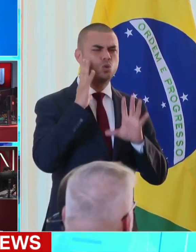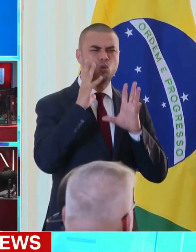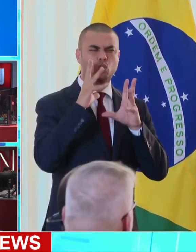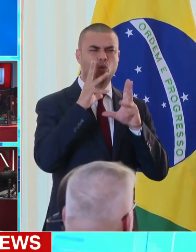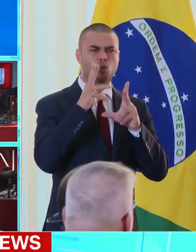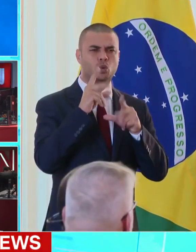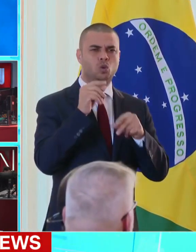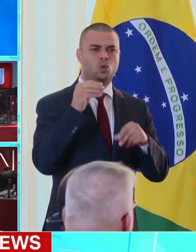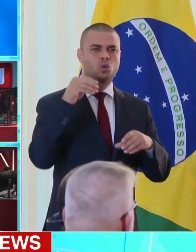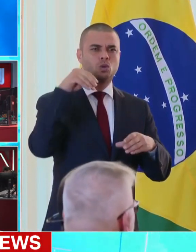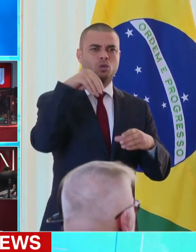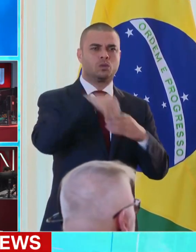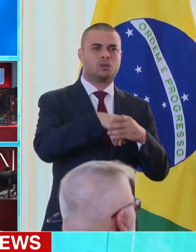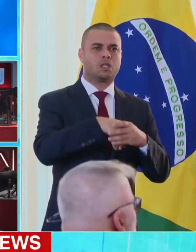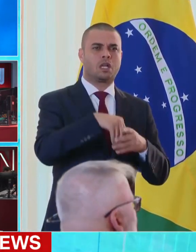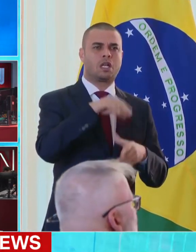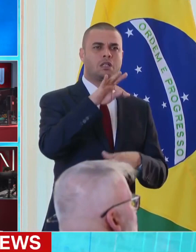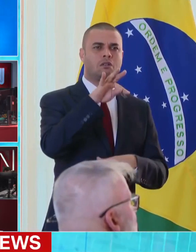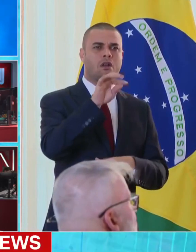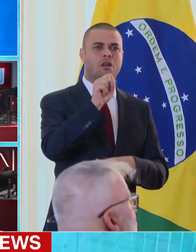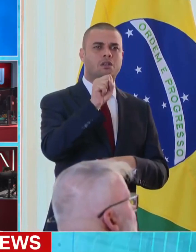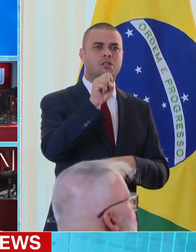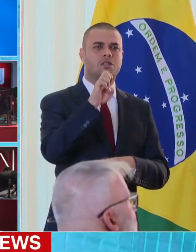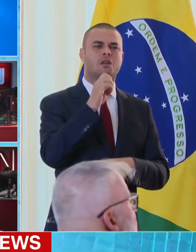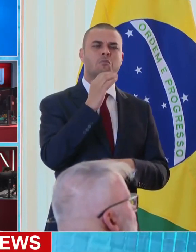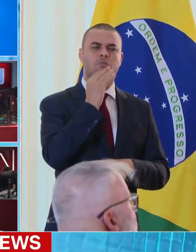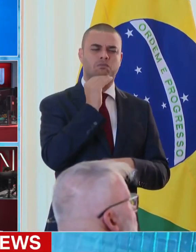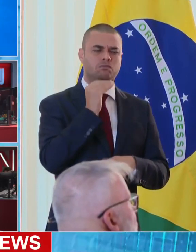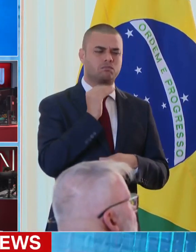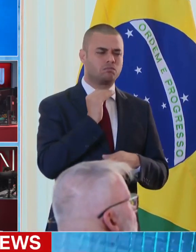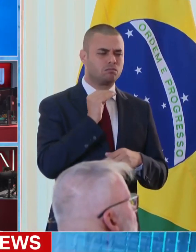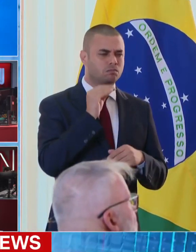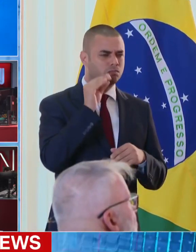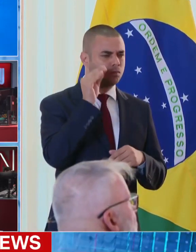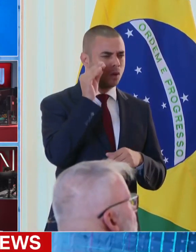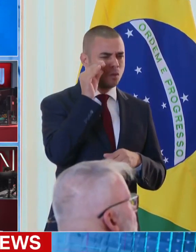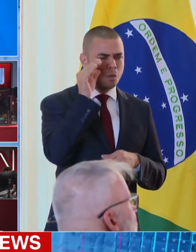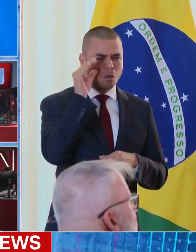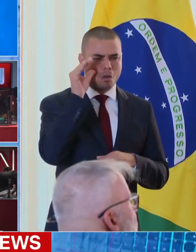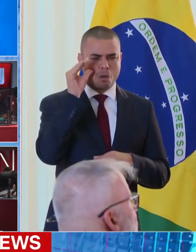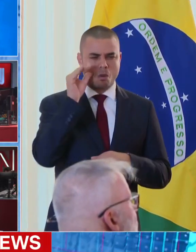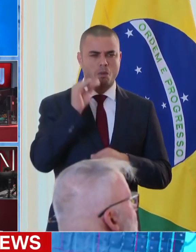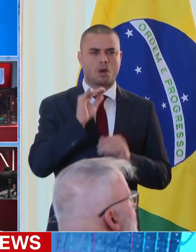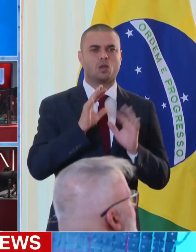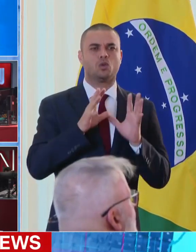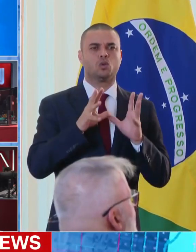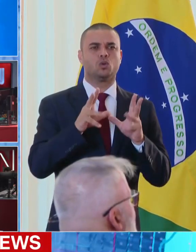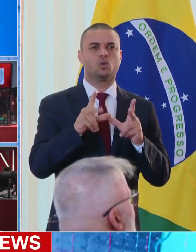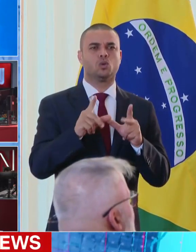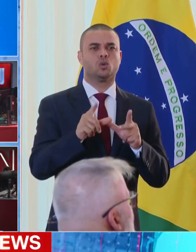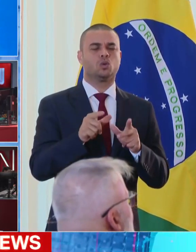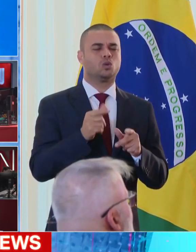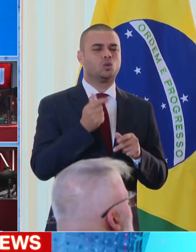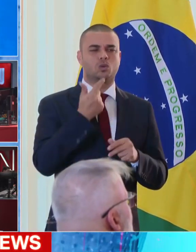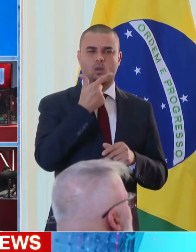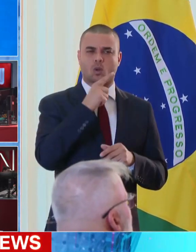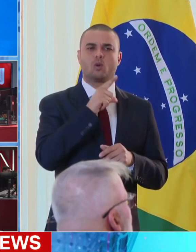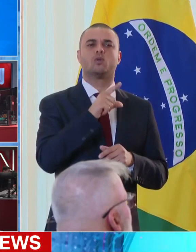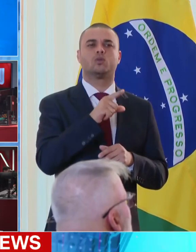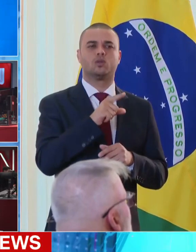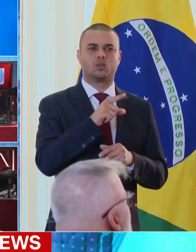re a gestão dele como uma coisa o que se fala outra coisa é o que se faz né eu não vou